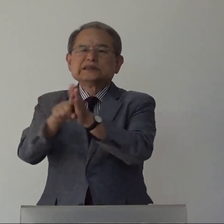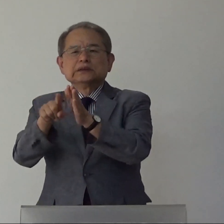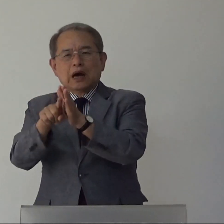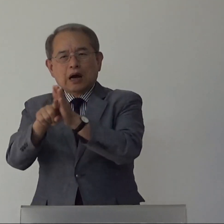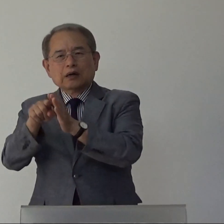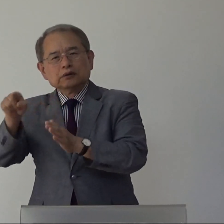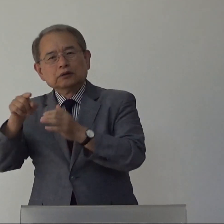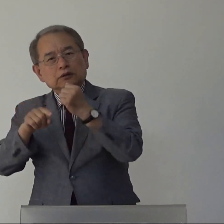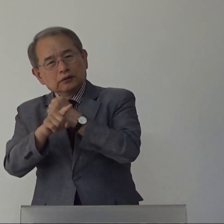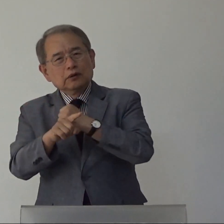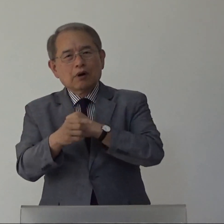초보신앙과